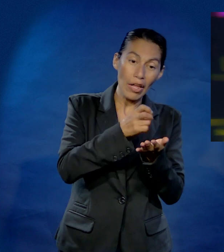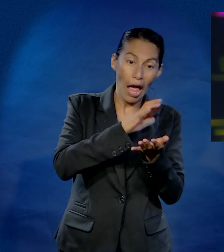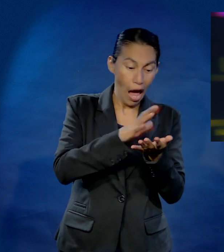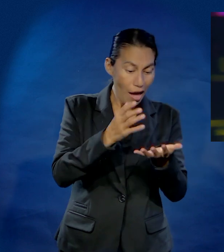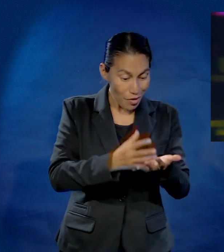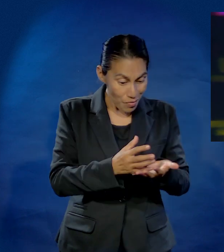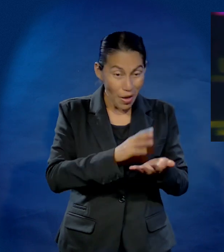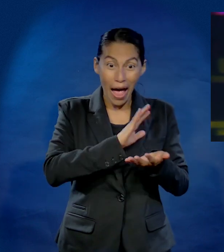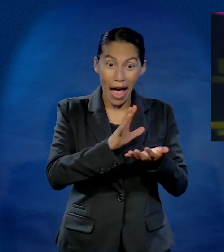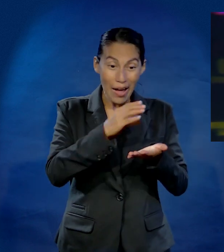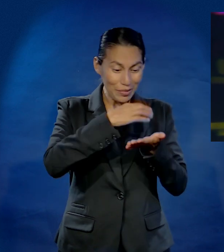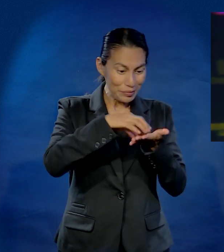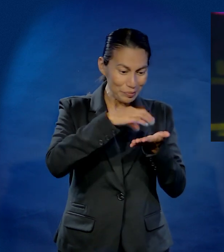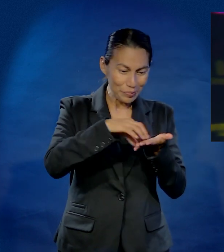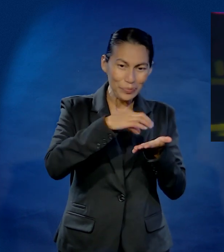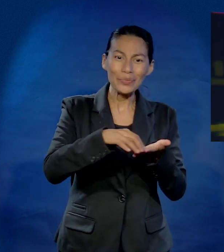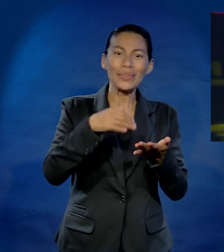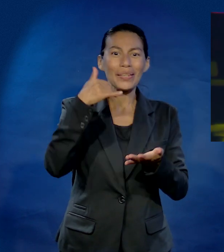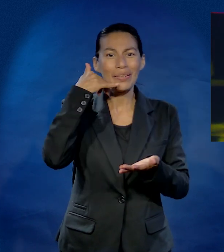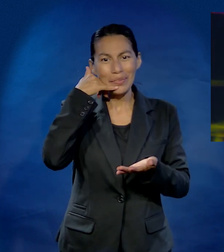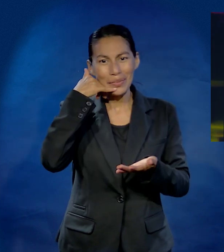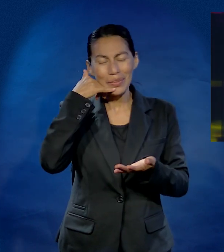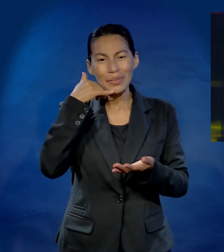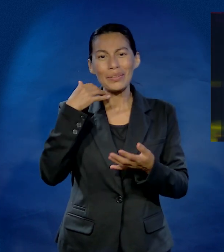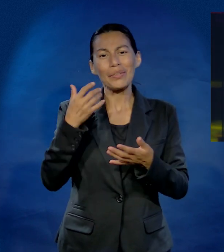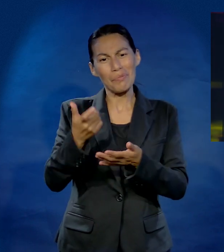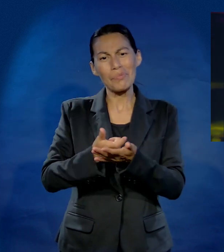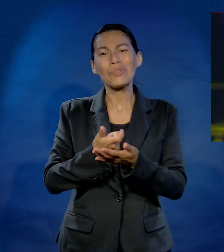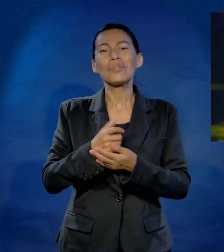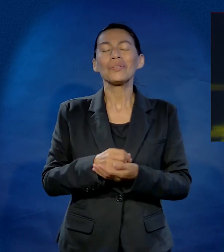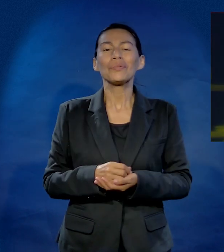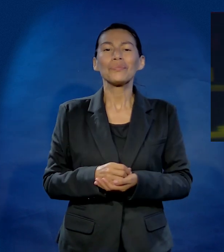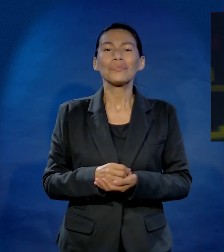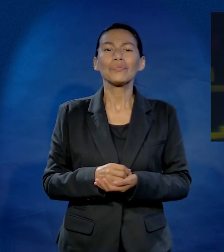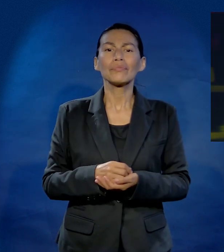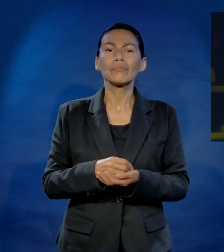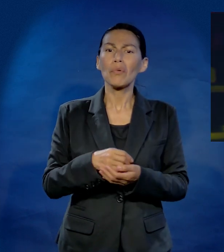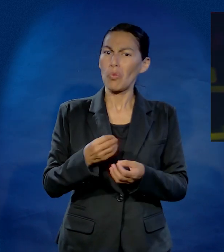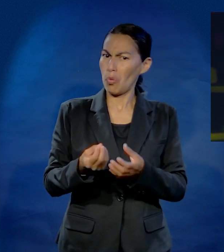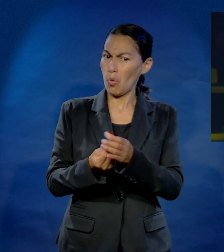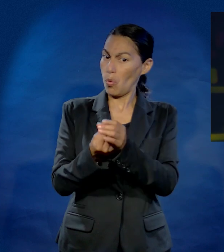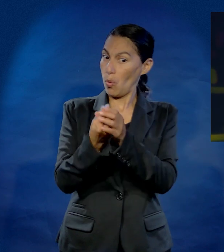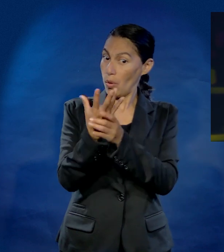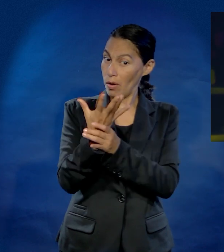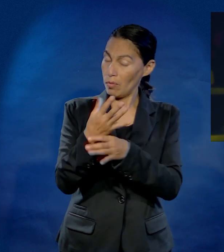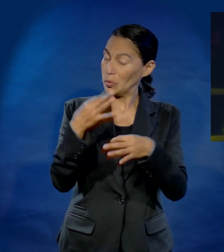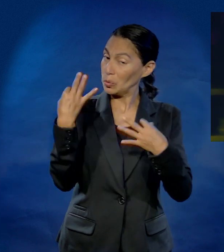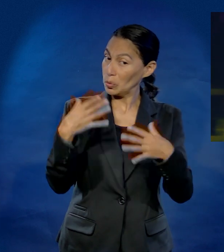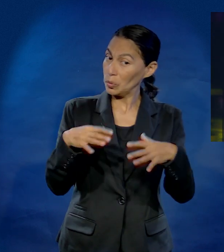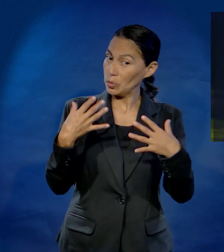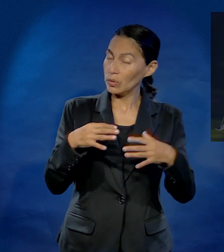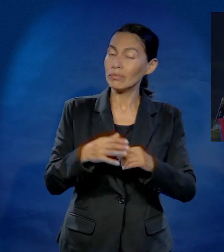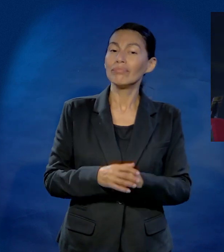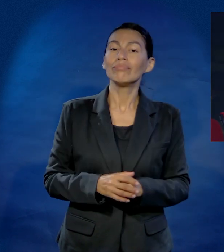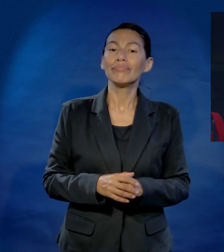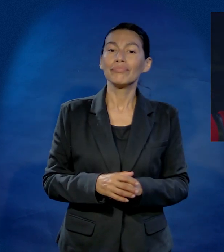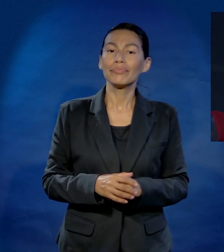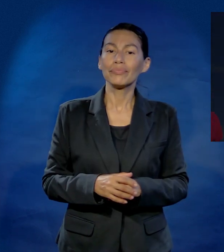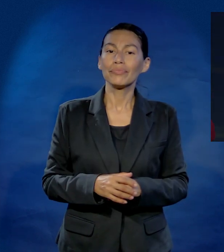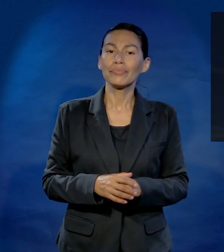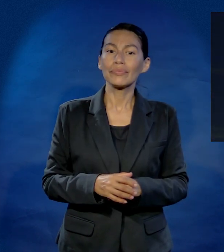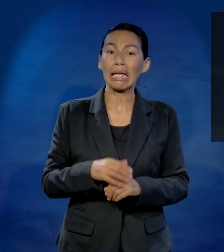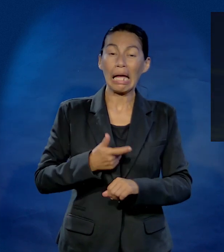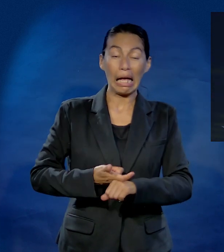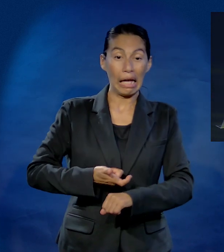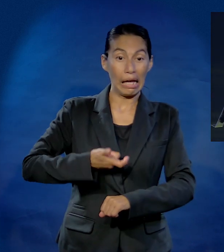varios meses. En aquel tiempo acababa de salir, no recuerdo bien si era el iPhone 10 o quién sabe qué número era, pero era el